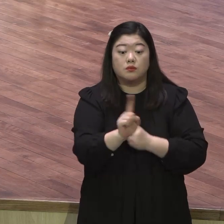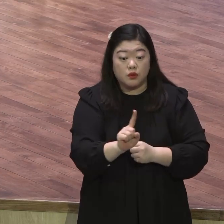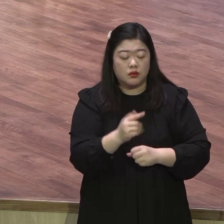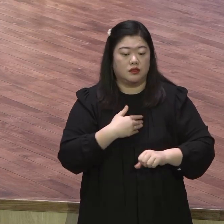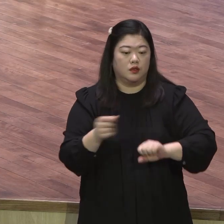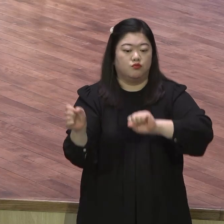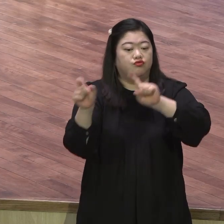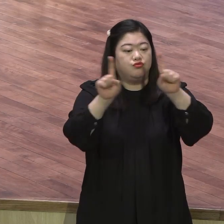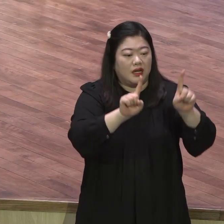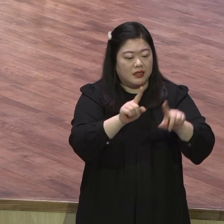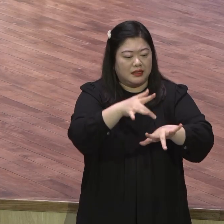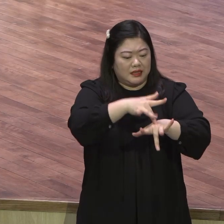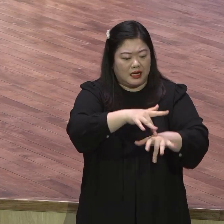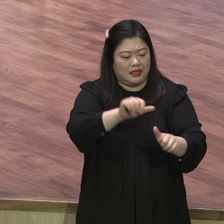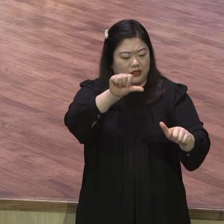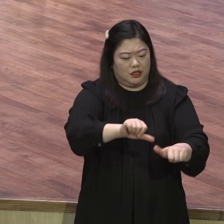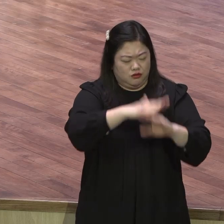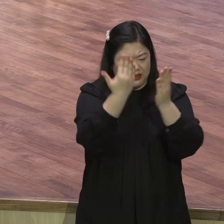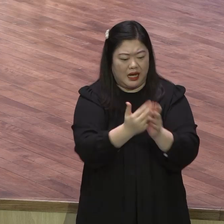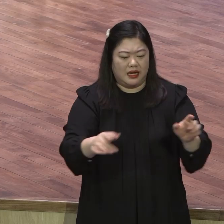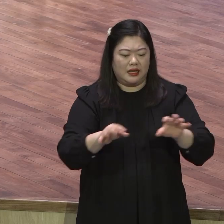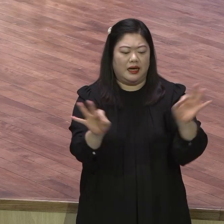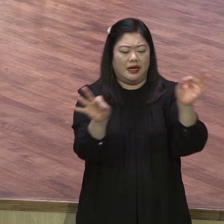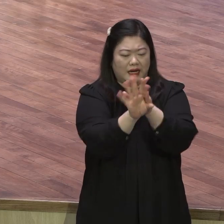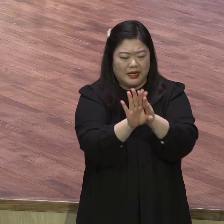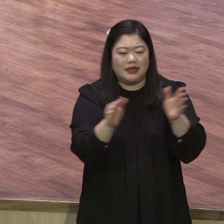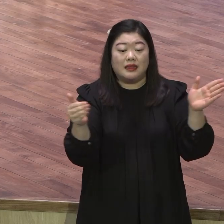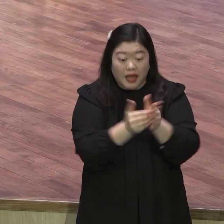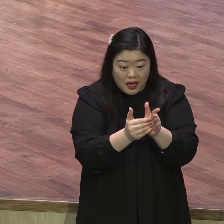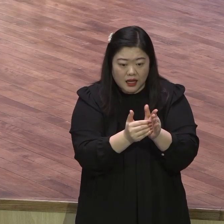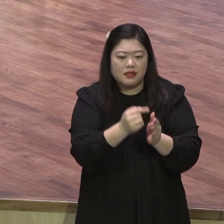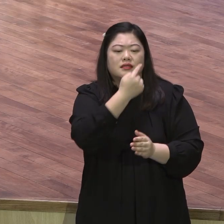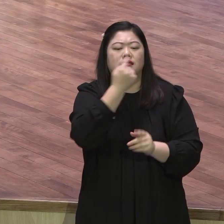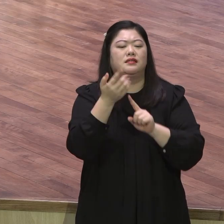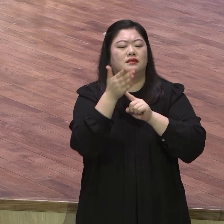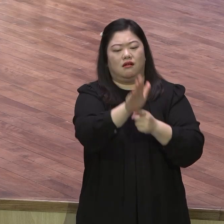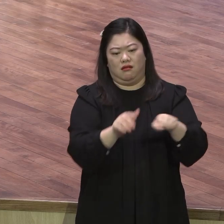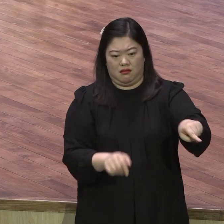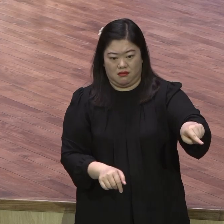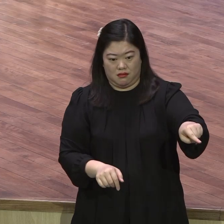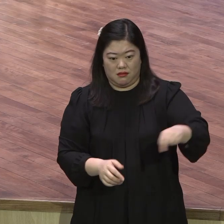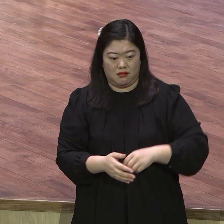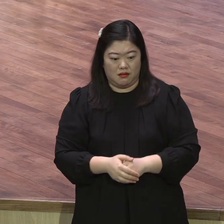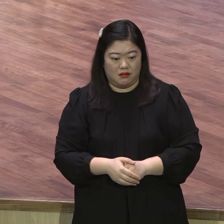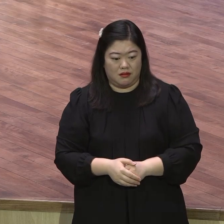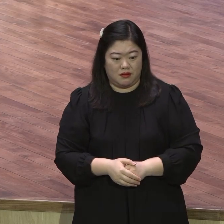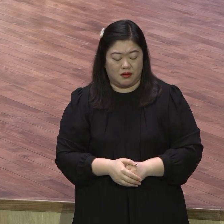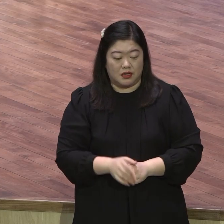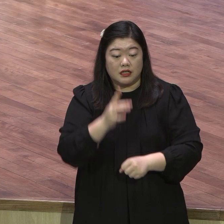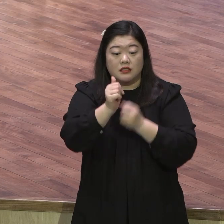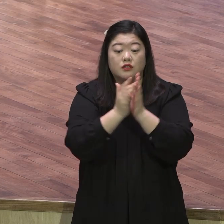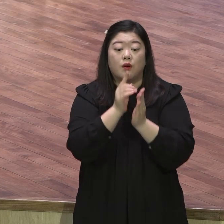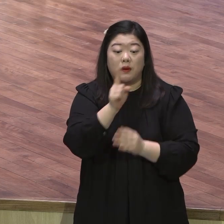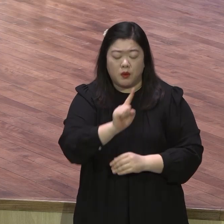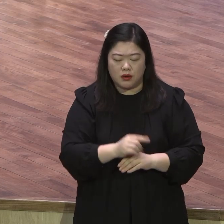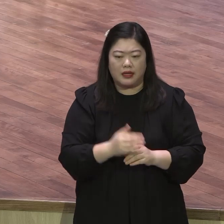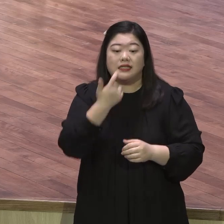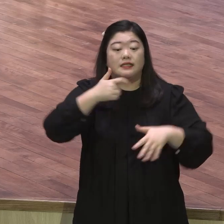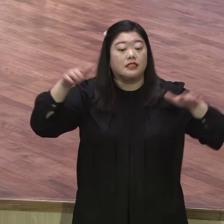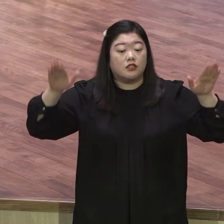이게 전도예요. 이게 복음 전파예요. 이걸 성경이 말하면 빨리 전해라. 빨리